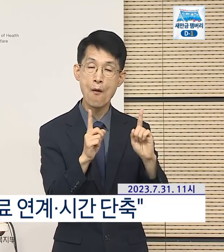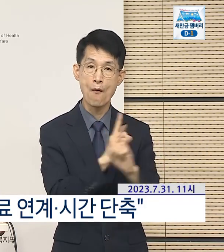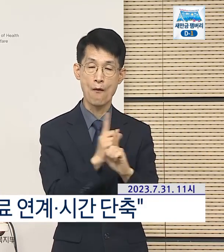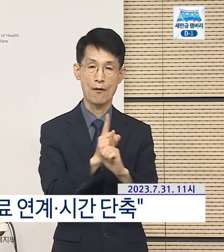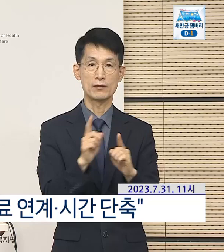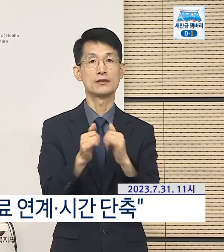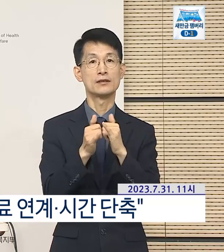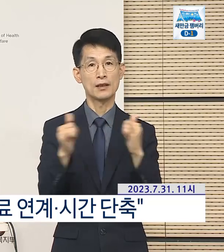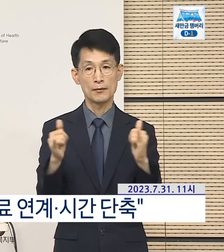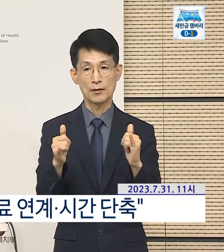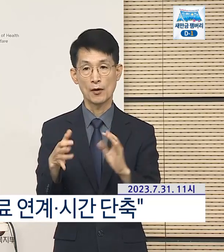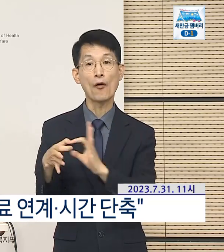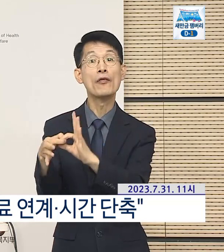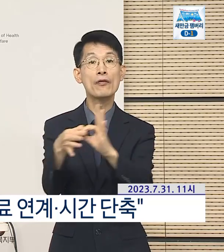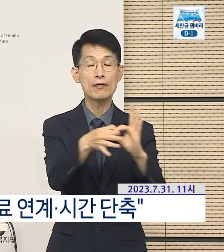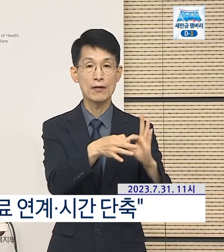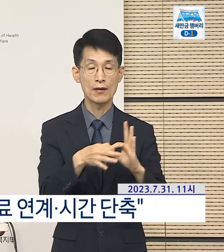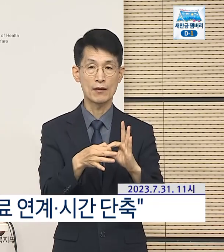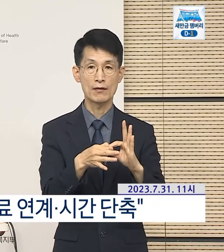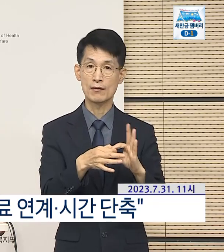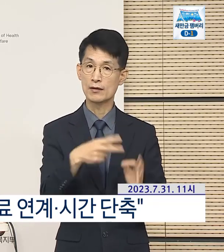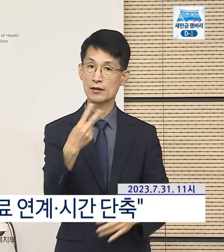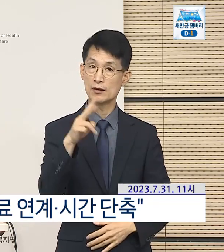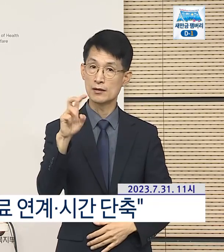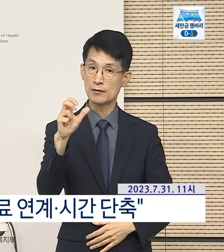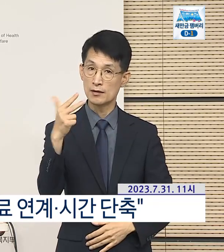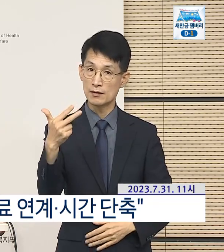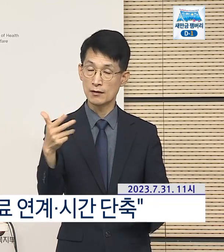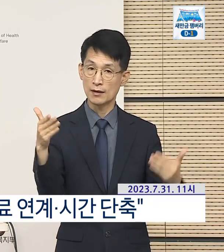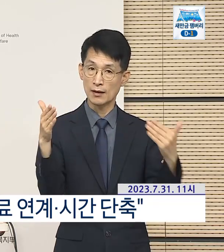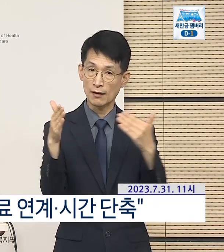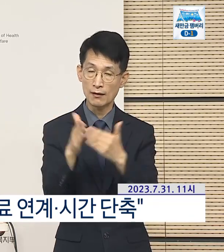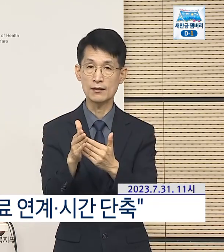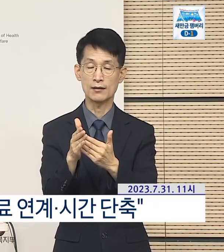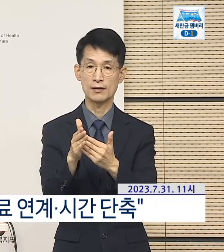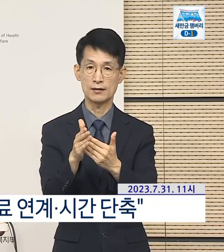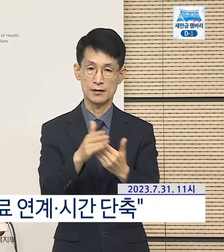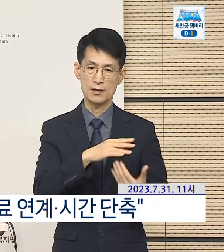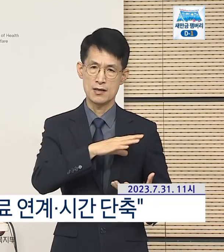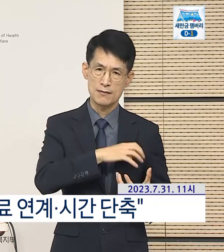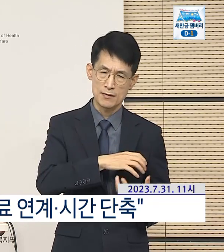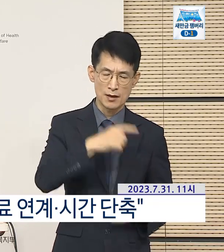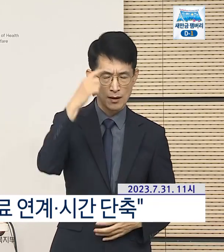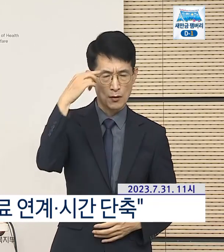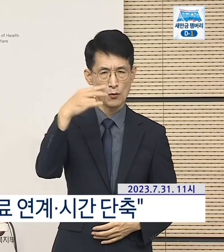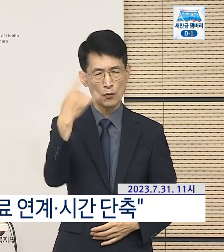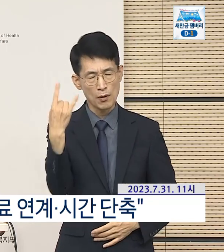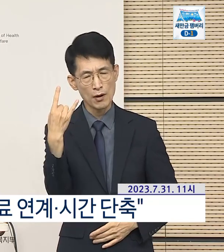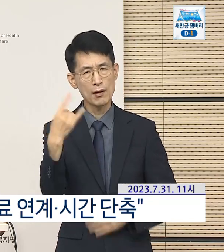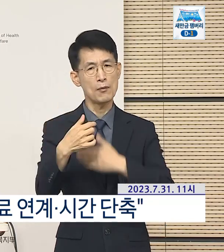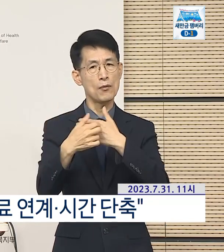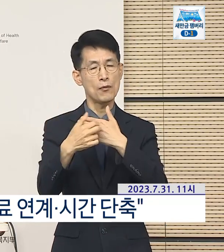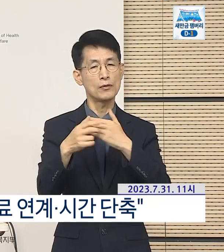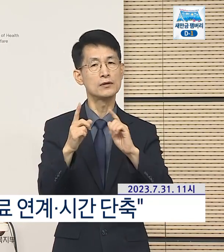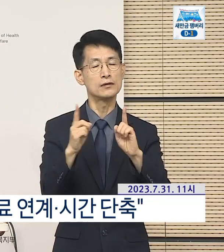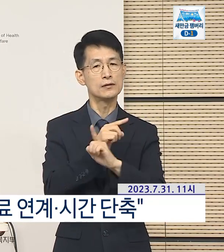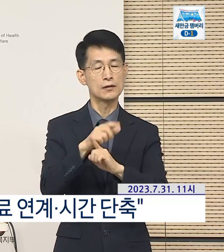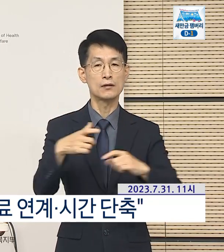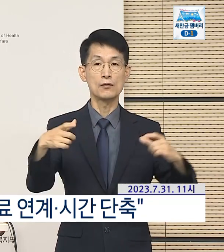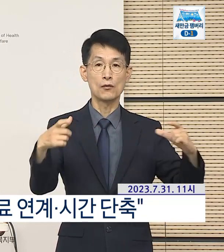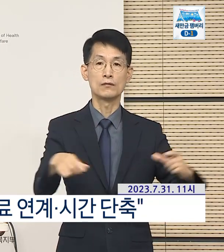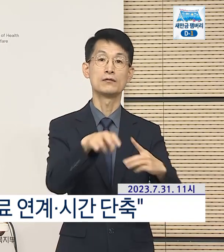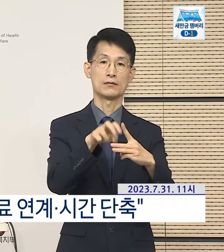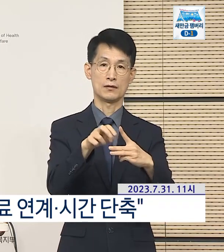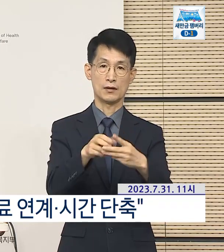인프라의 최적의 연계를 통해 2027년까지 모든 심리 혈관 질환 진료권에 권역센터 또는